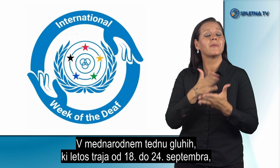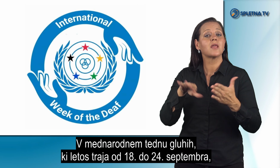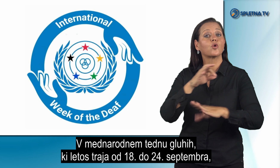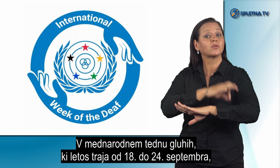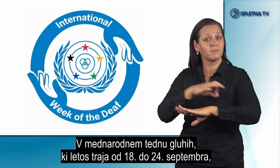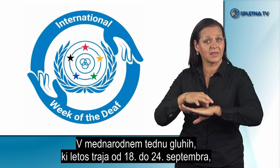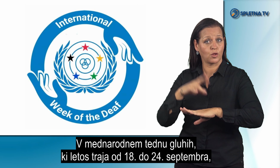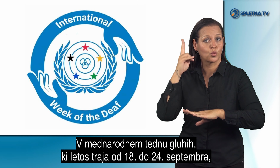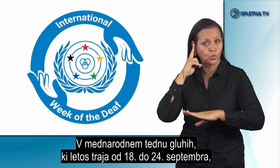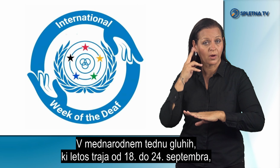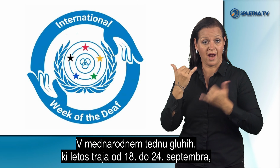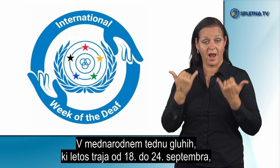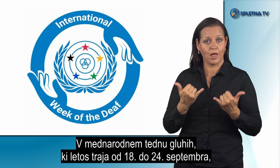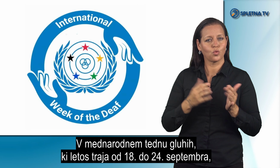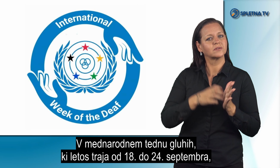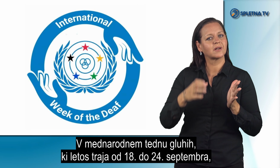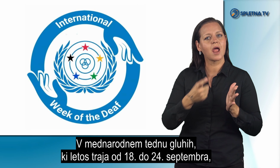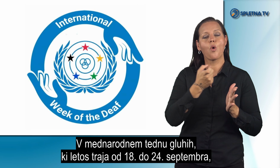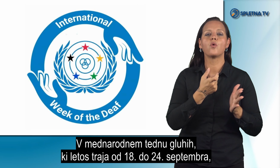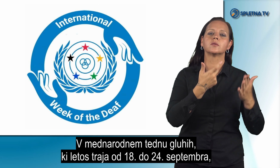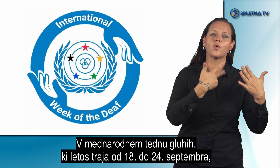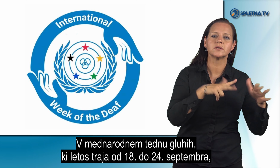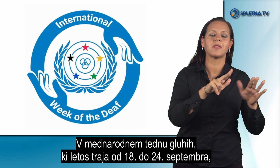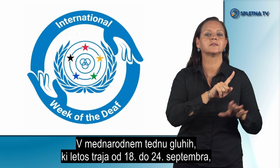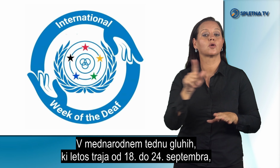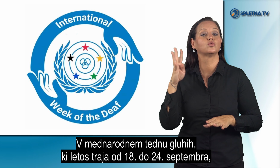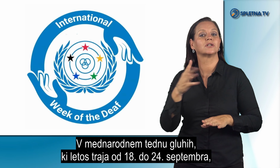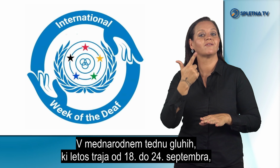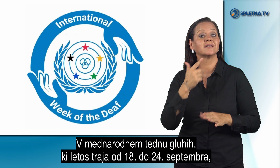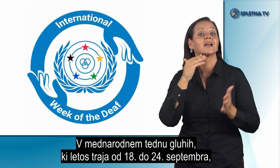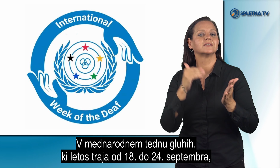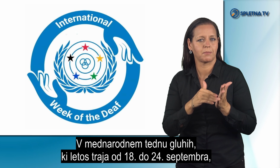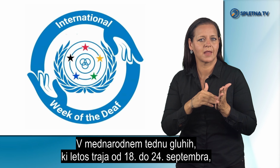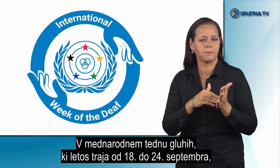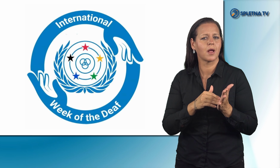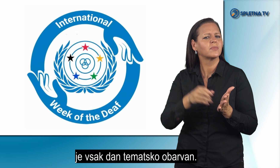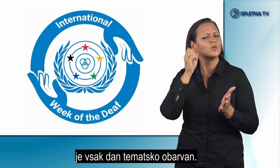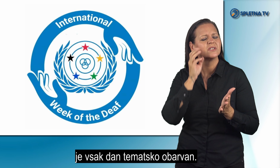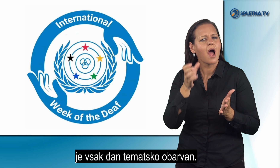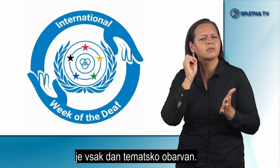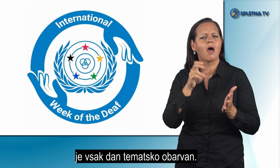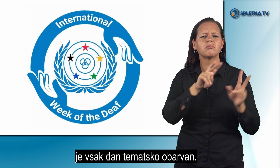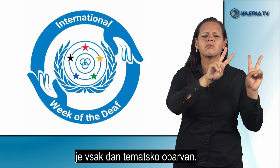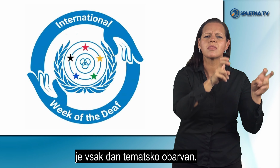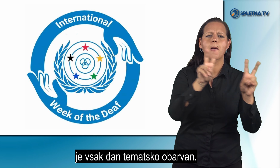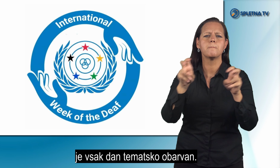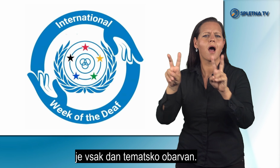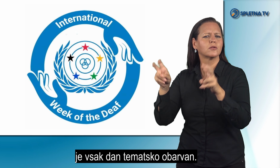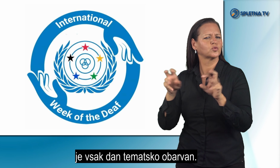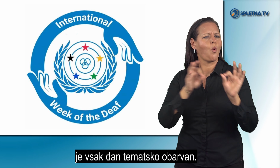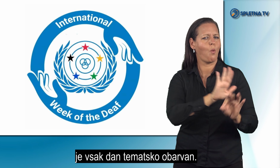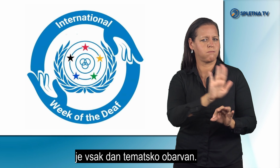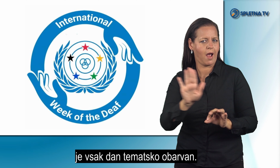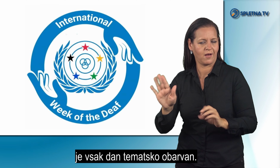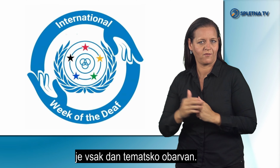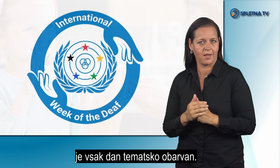V Mednarodnem tednu gluhih, ki letos traja od 18. do 24. septembra, je vsak dan tematsko